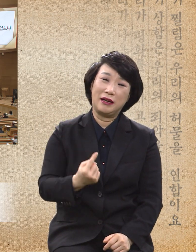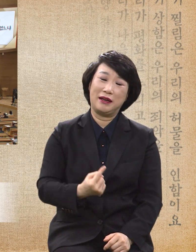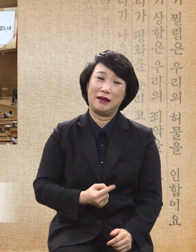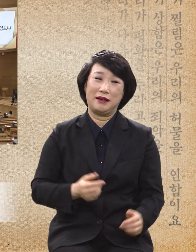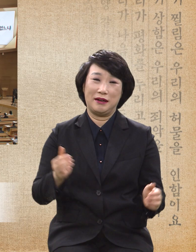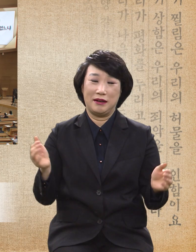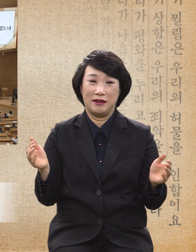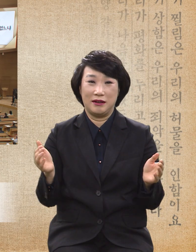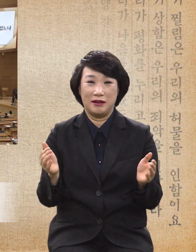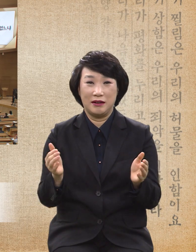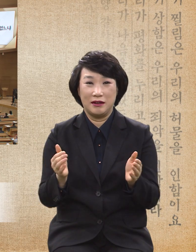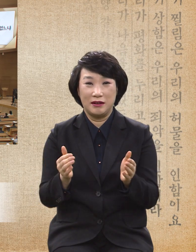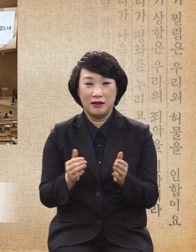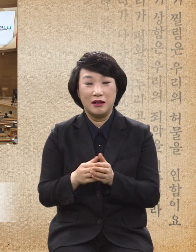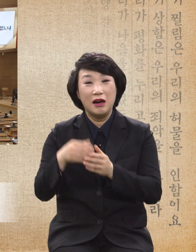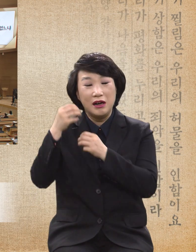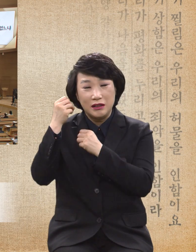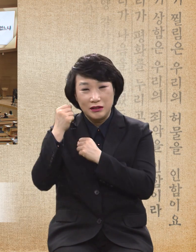살아왔네.